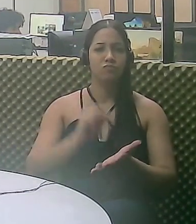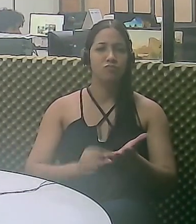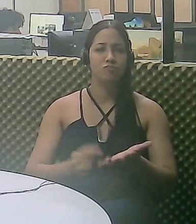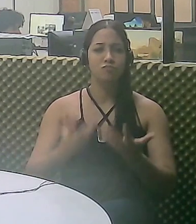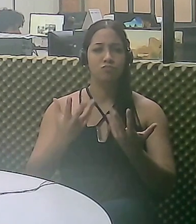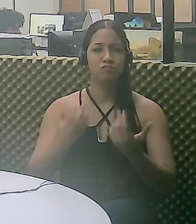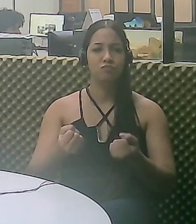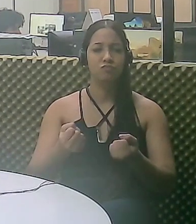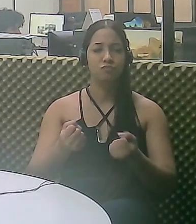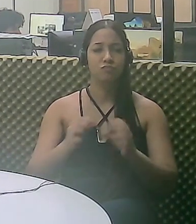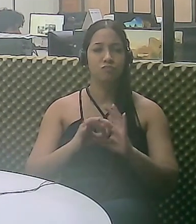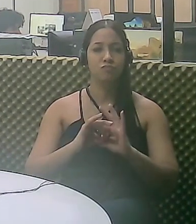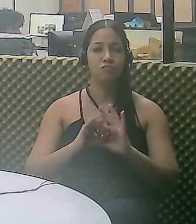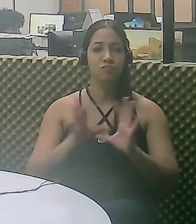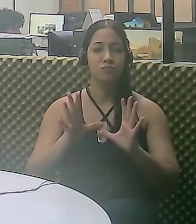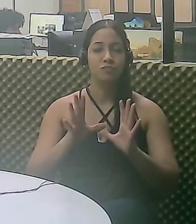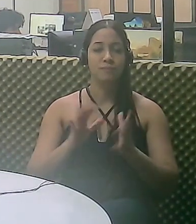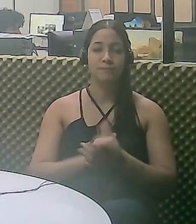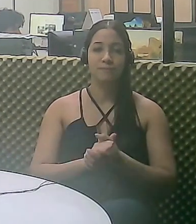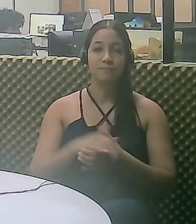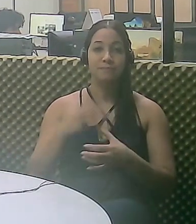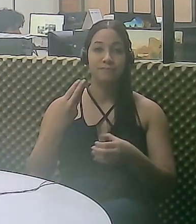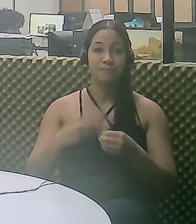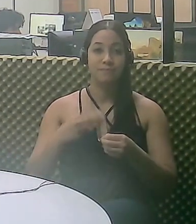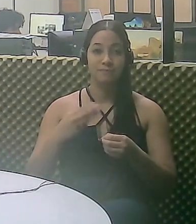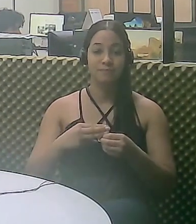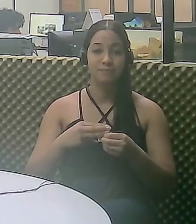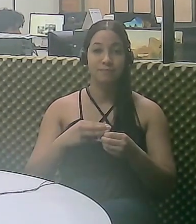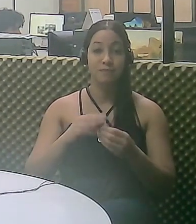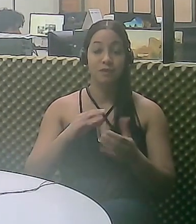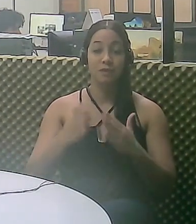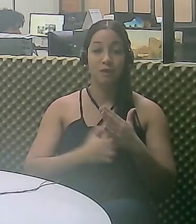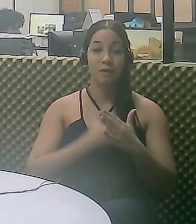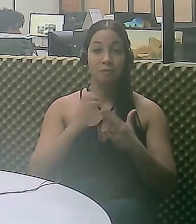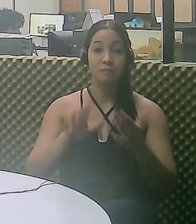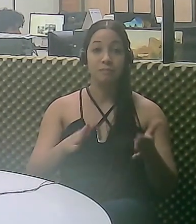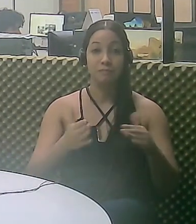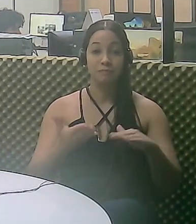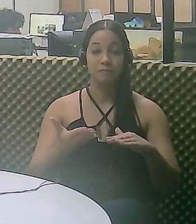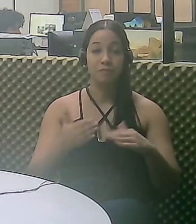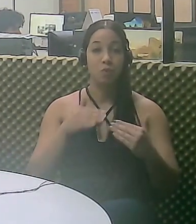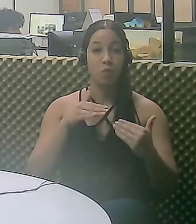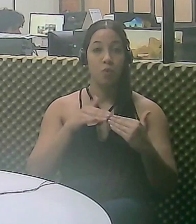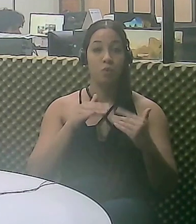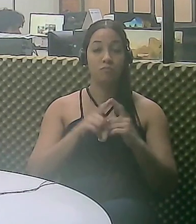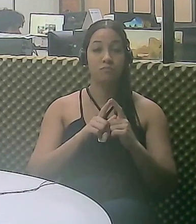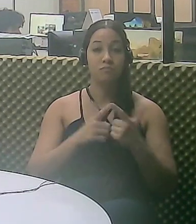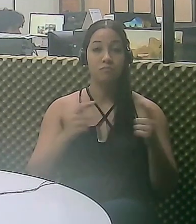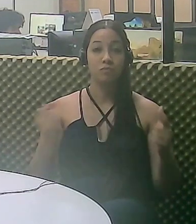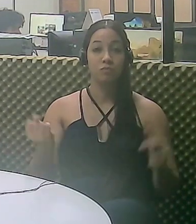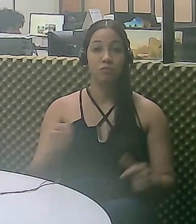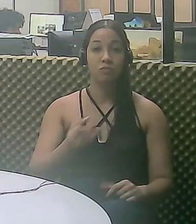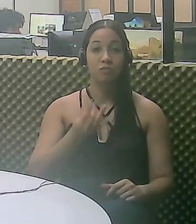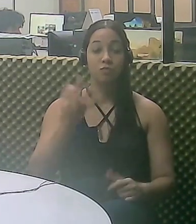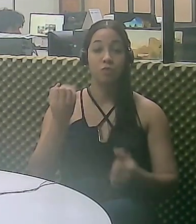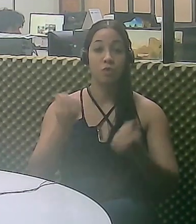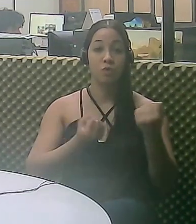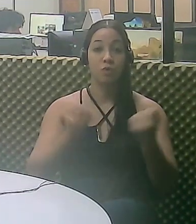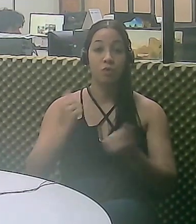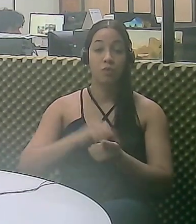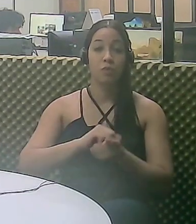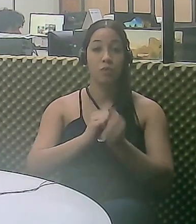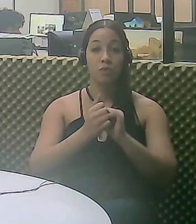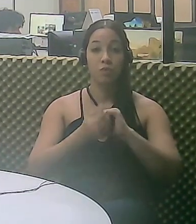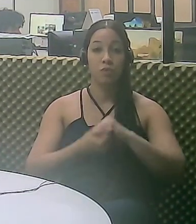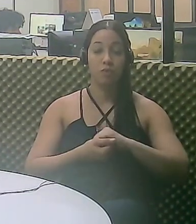concessão. Como contrapartida ao município, as funerárias concordaram em ampliar a quantidade de veículos